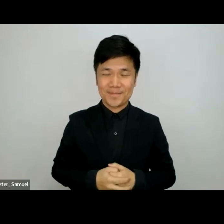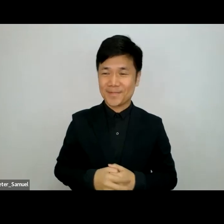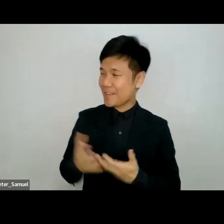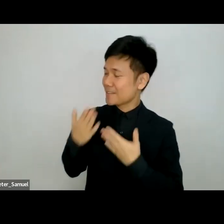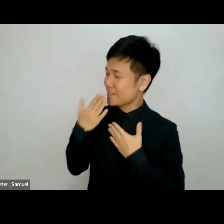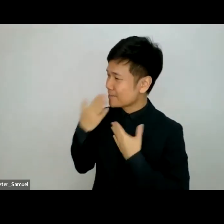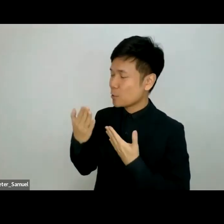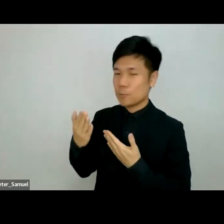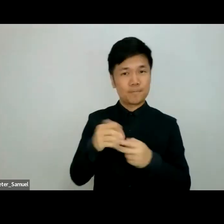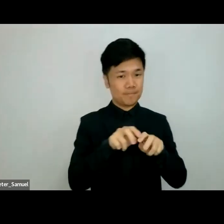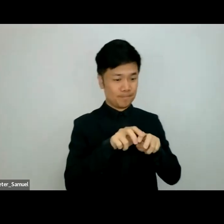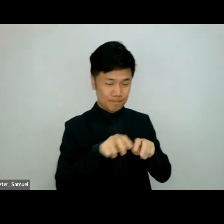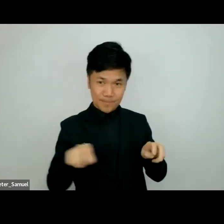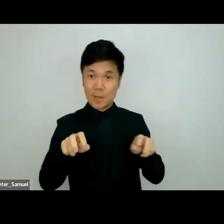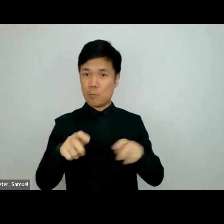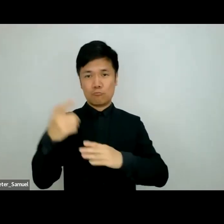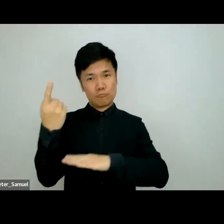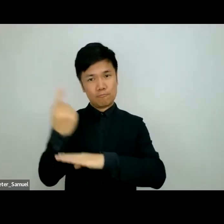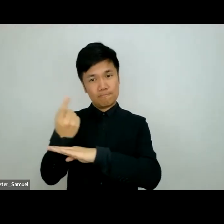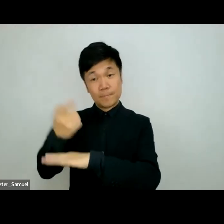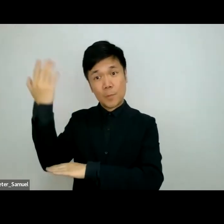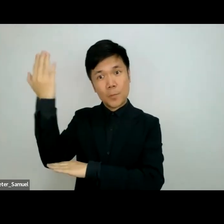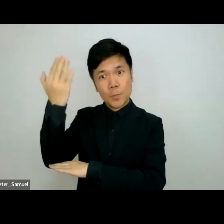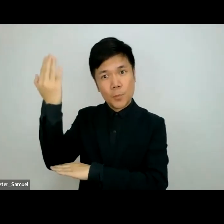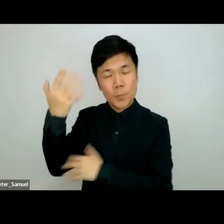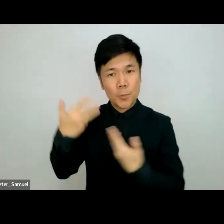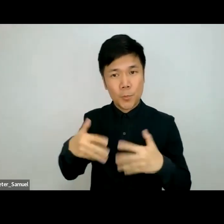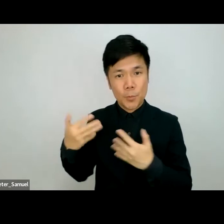et handicapées. merci à tous les autres membres du panel.